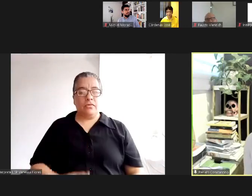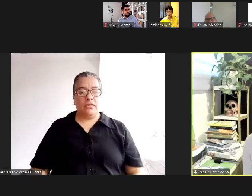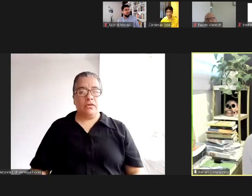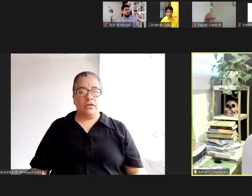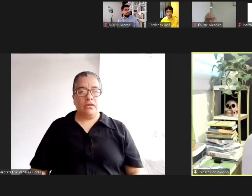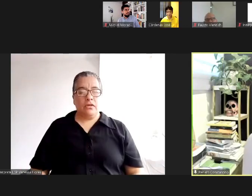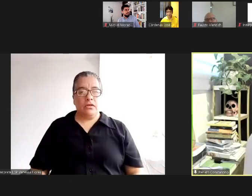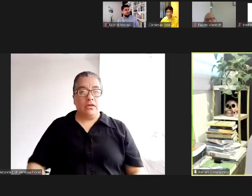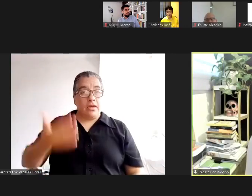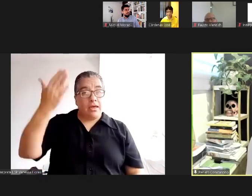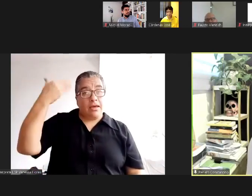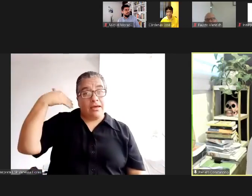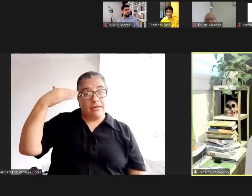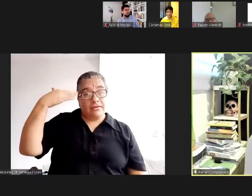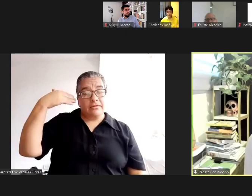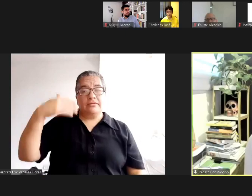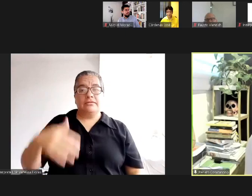con